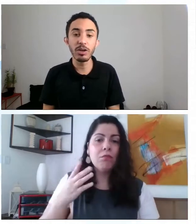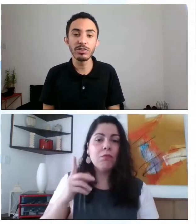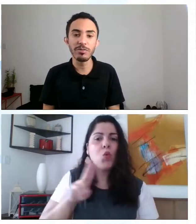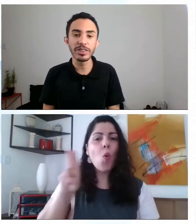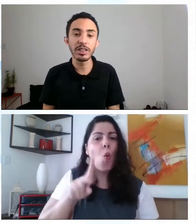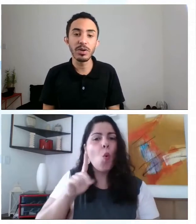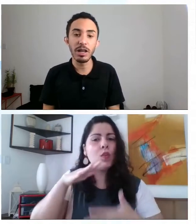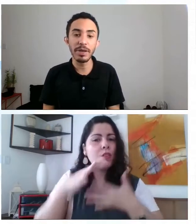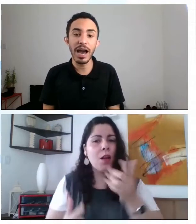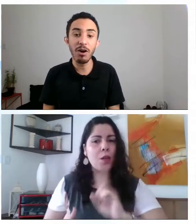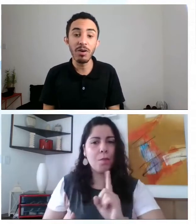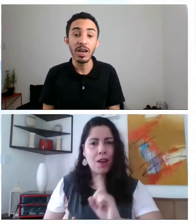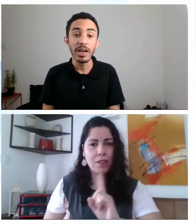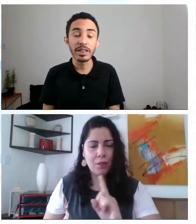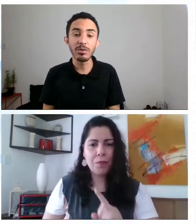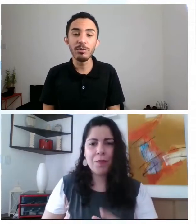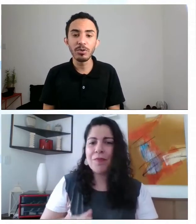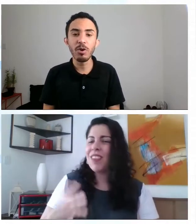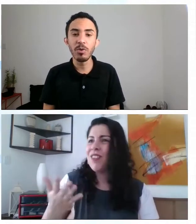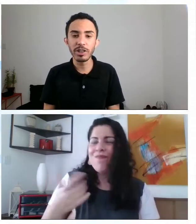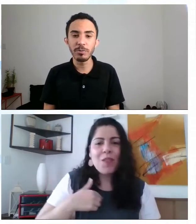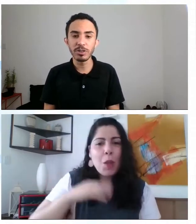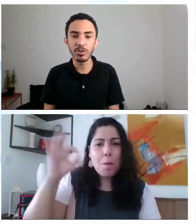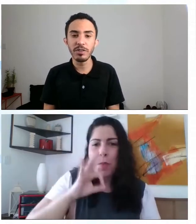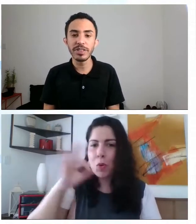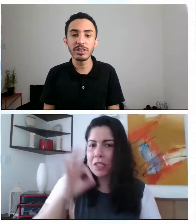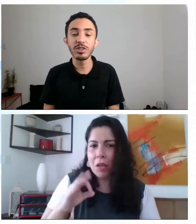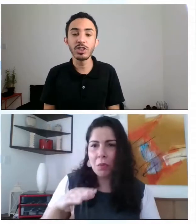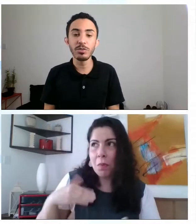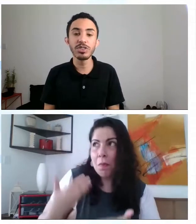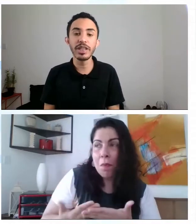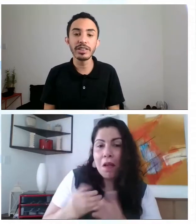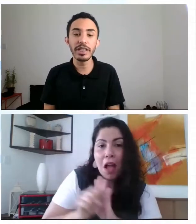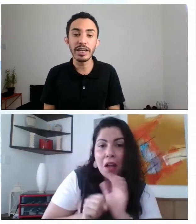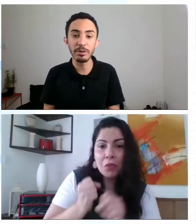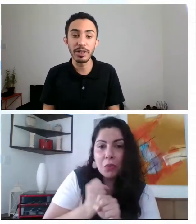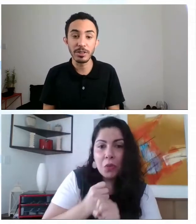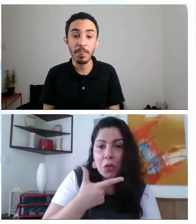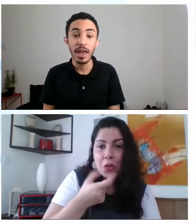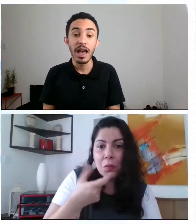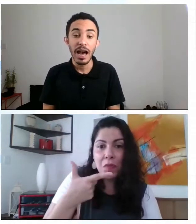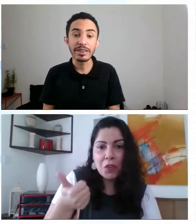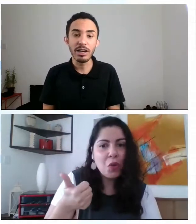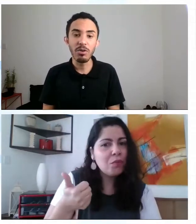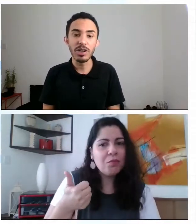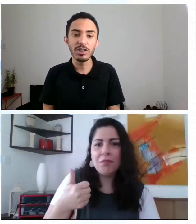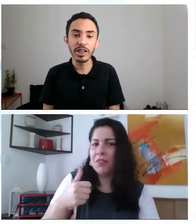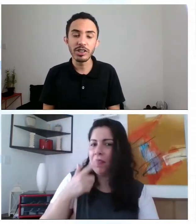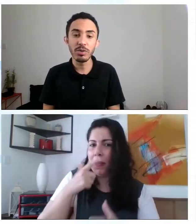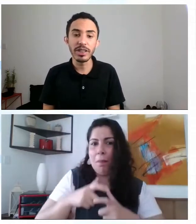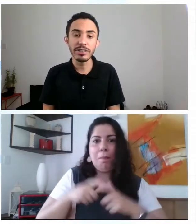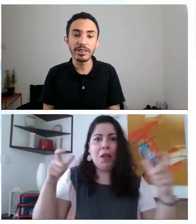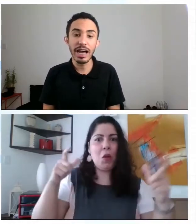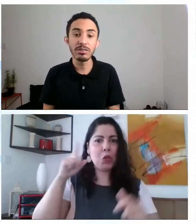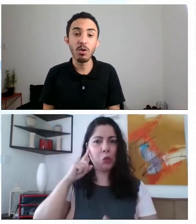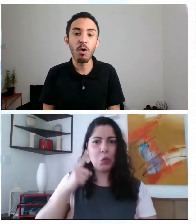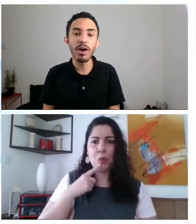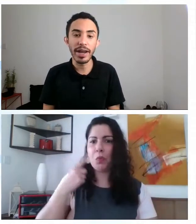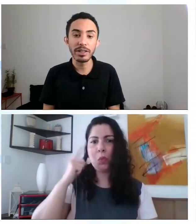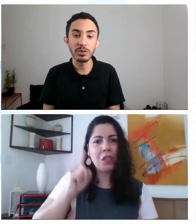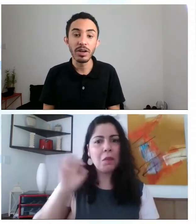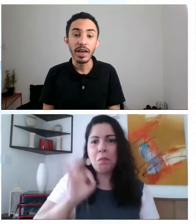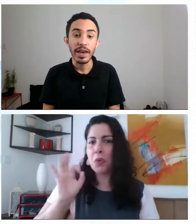elas conseguem inclusive fazer leitura labial. Então não é muito comum que as pessoas com deficiência auditiva utilizem Libras. Até hoje, né, a gente não tem esse dado